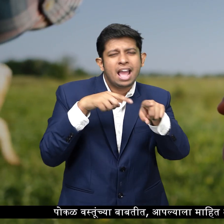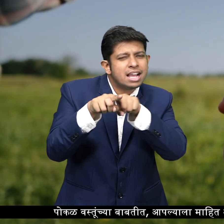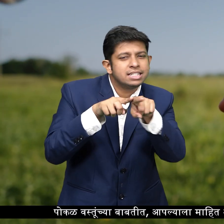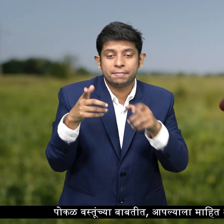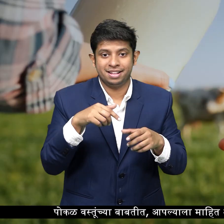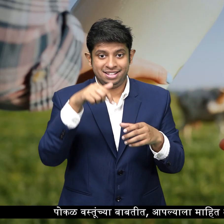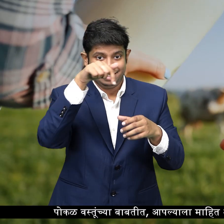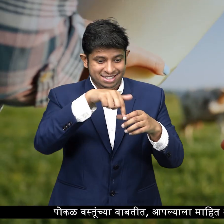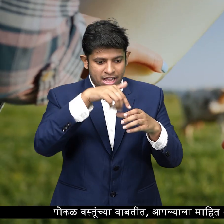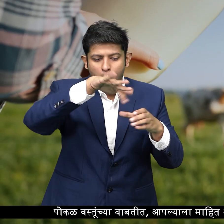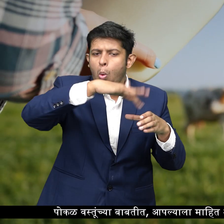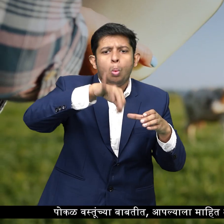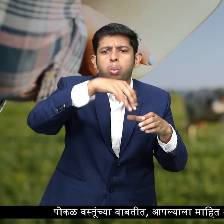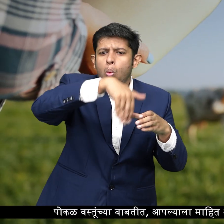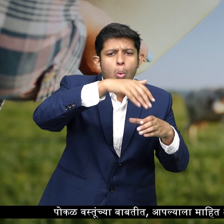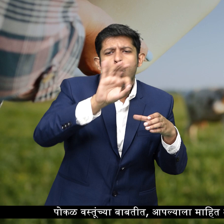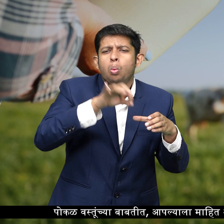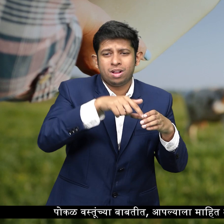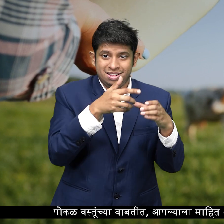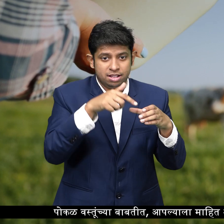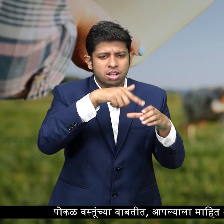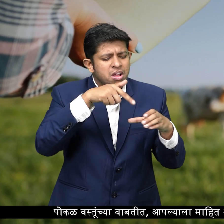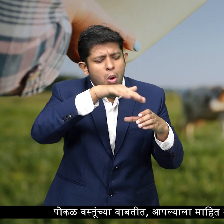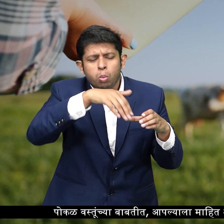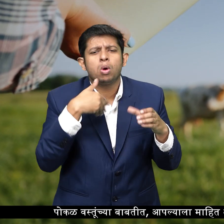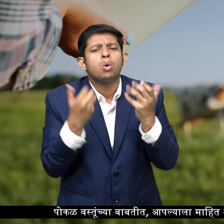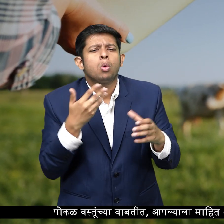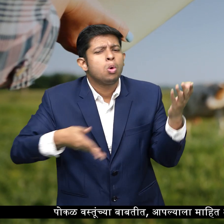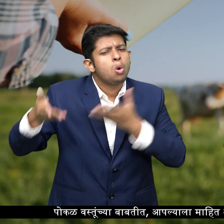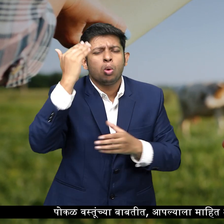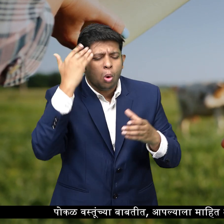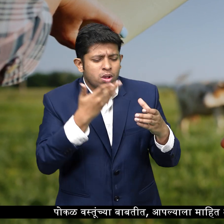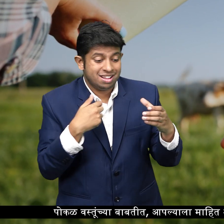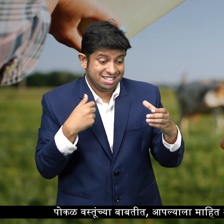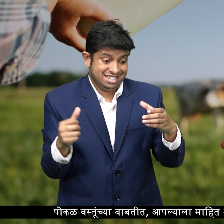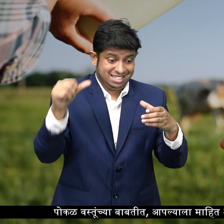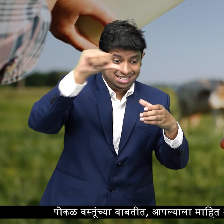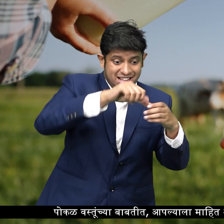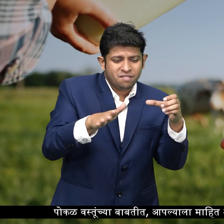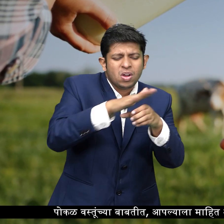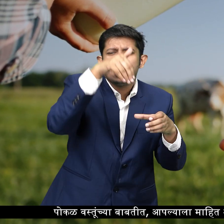पोकळ वस्तूंच्या बाबतीत आपल्याला माहीत आहे की अशी वस्तू हवेने किंवा द्रवाने भरलेली असते.